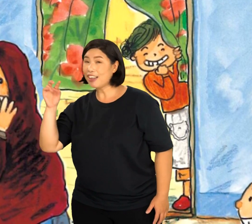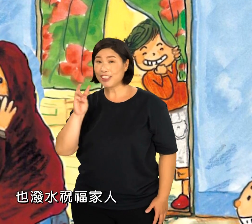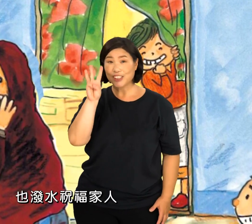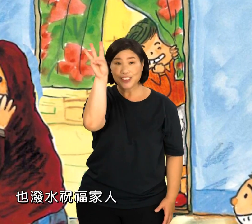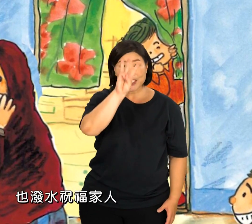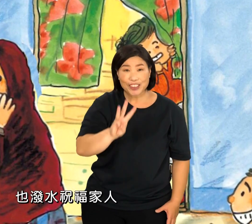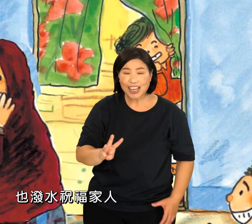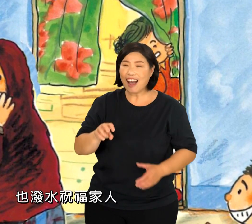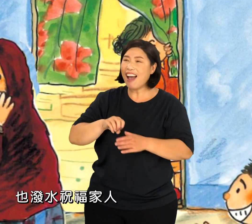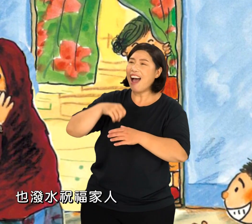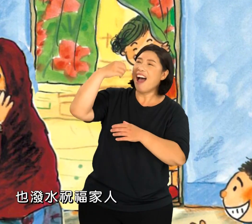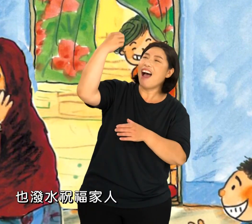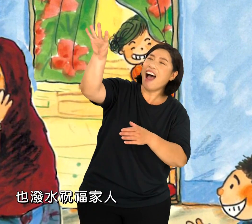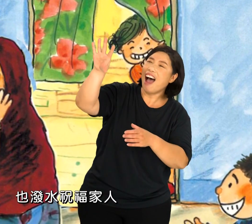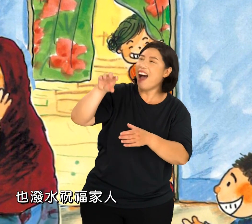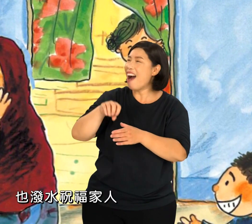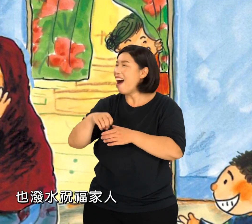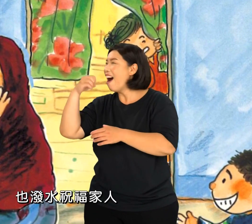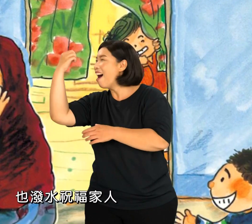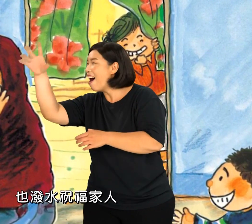也泼水祝福家人，